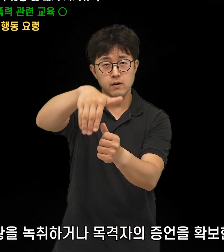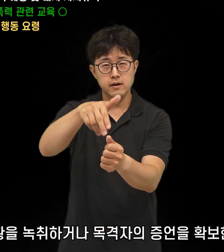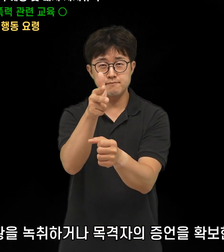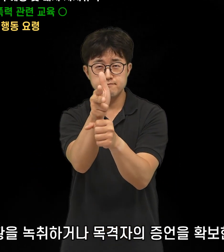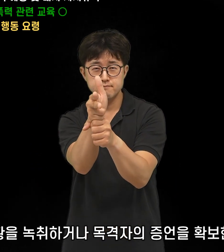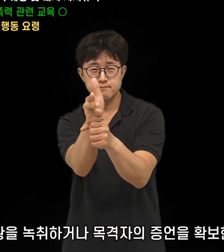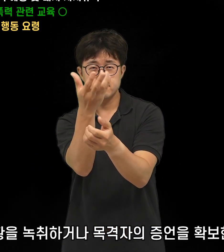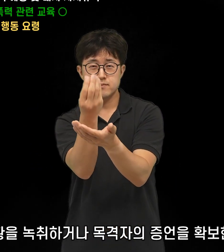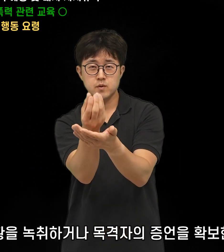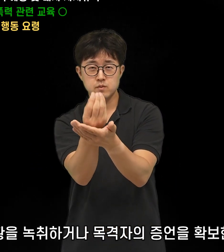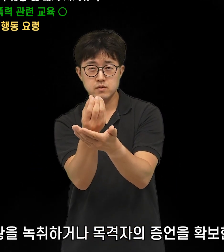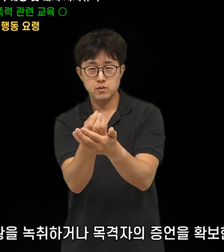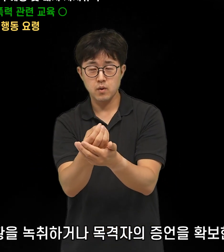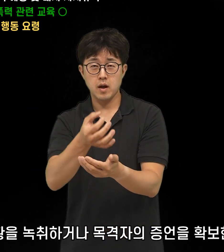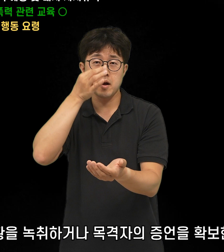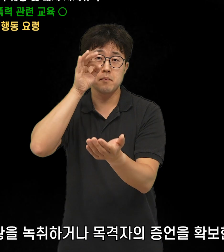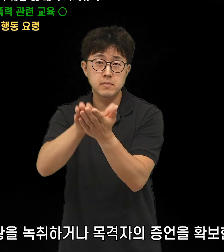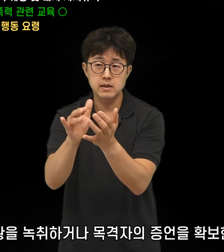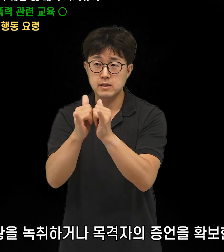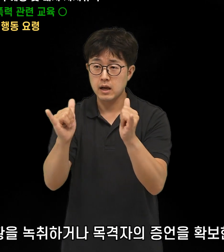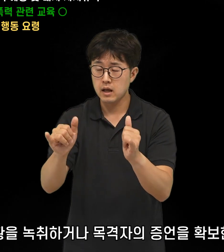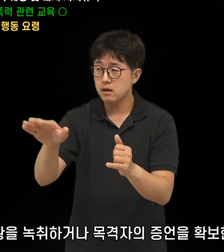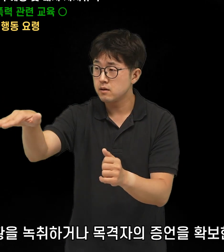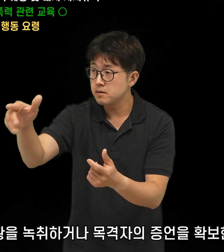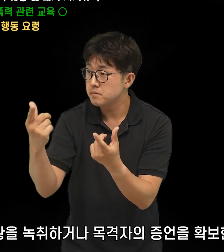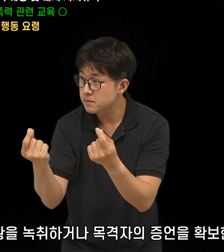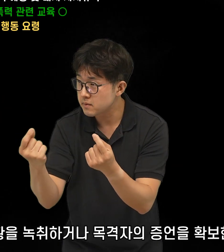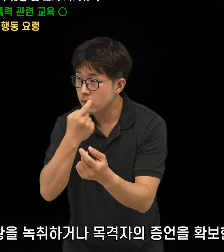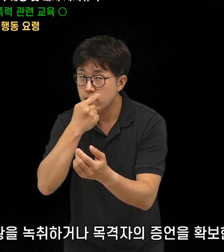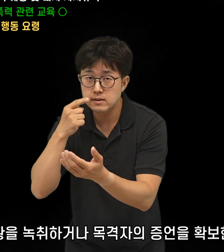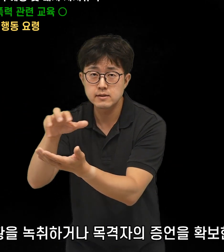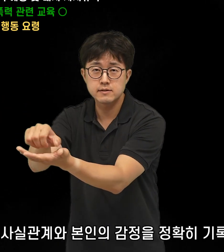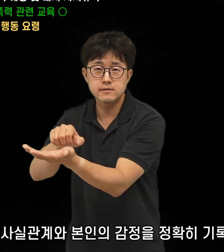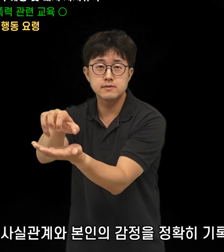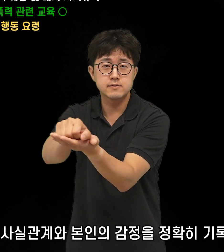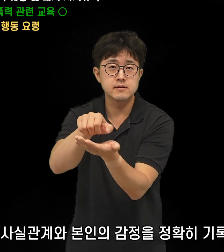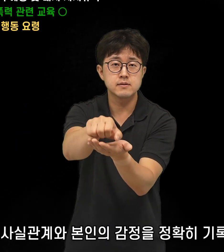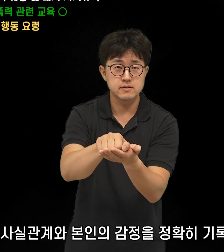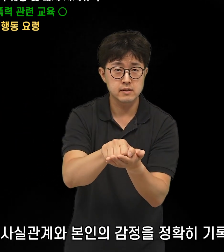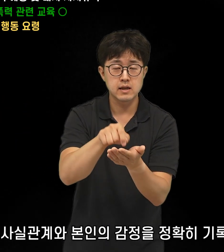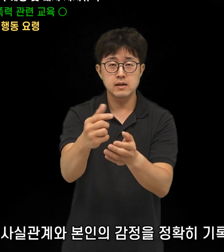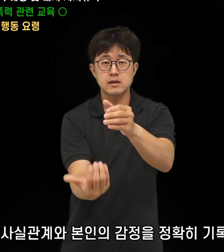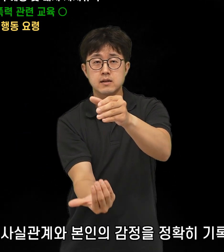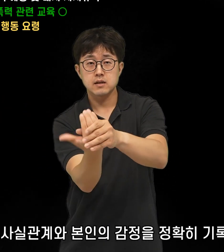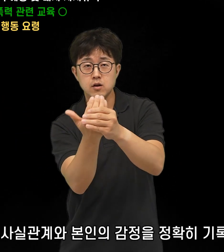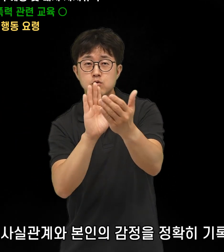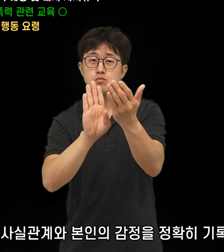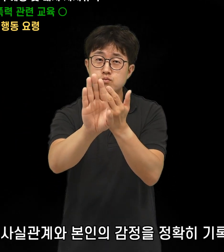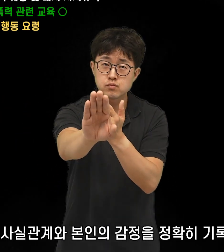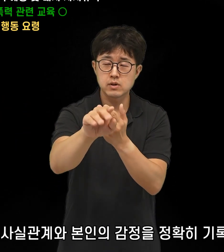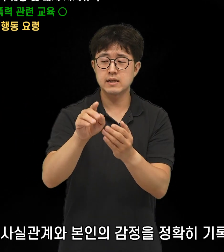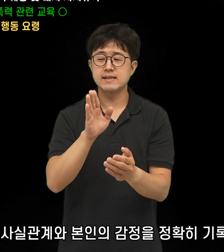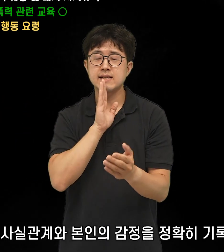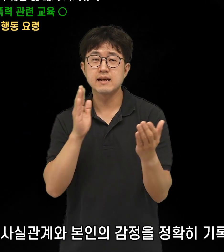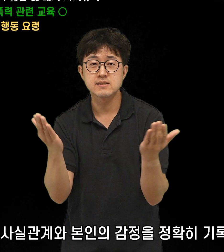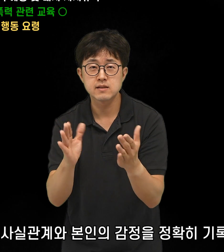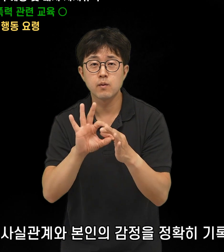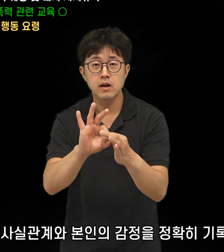녹취하거나 목격자의 증언을 확보한다. 사건 직후 사실관계와 본인의